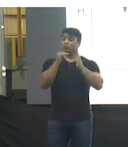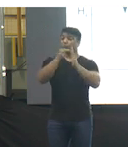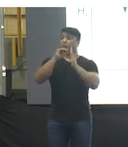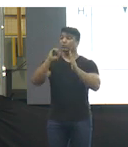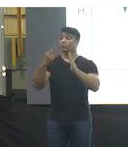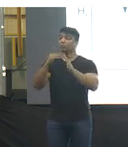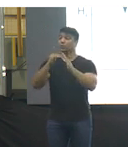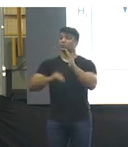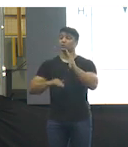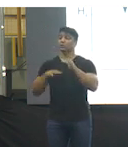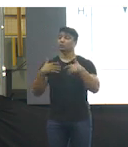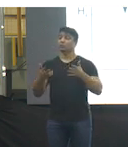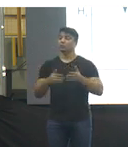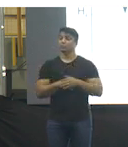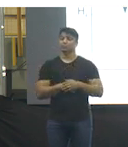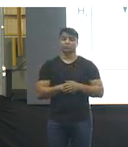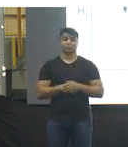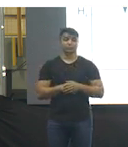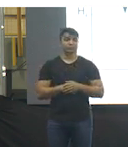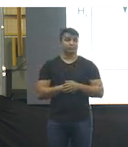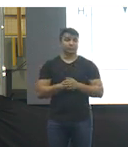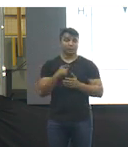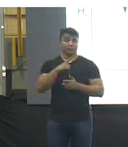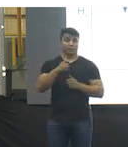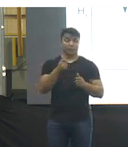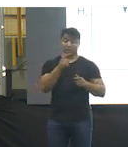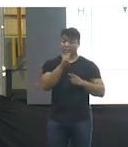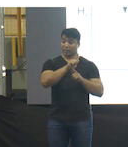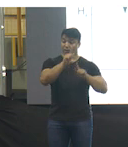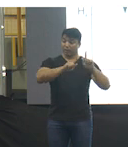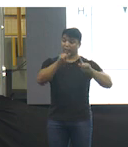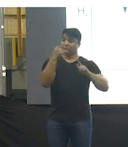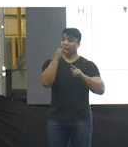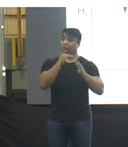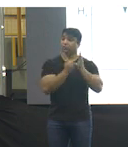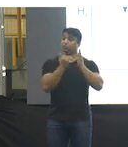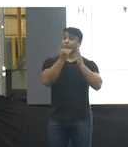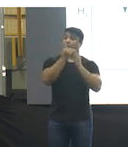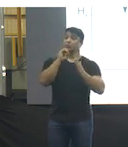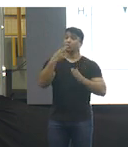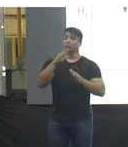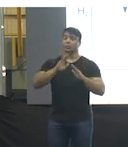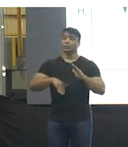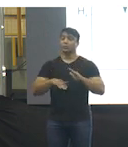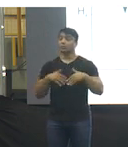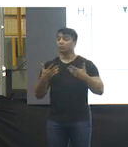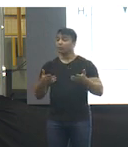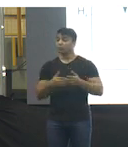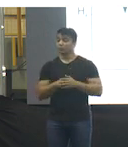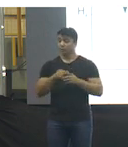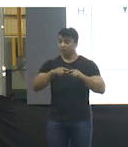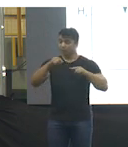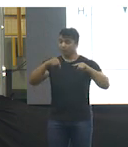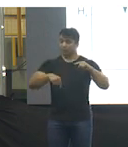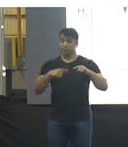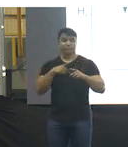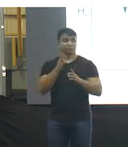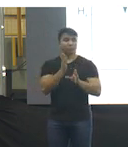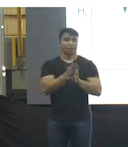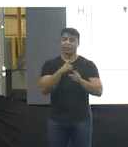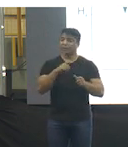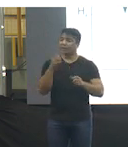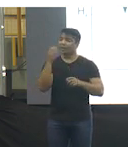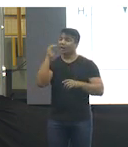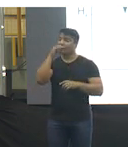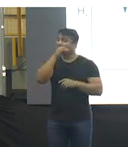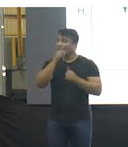descendo? Só tu olhar. O gráfico de energia está subindo ou está descendo? Se está descendo é porque ele está liberando calor.